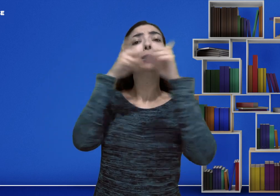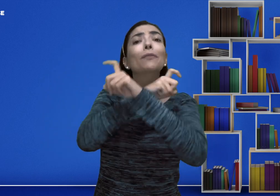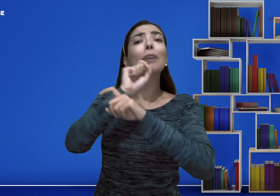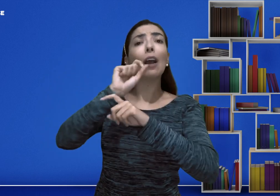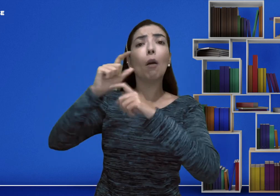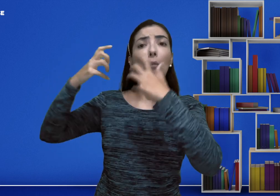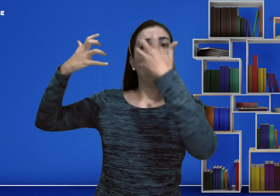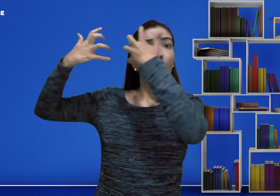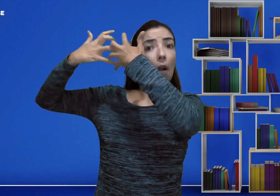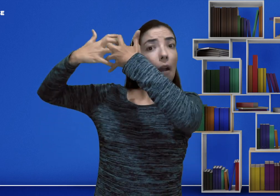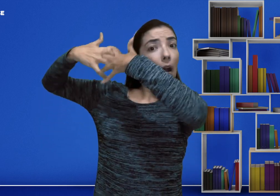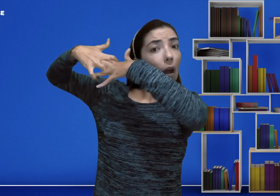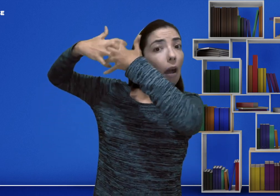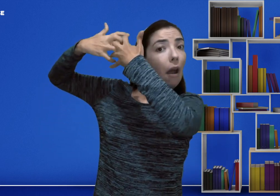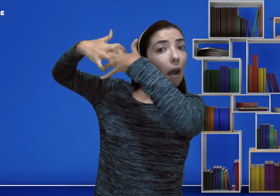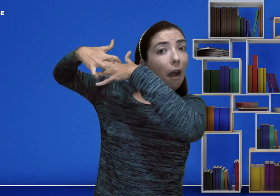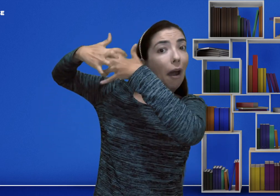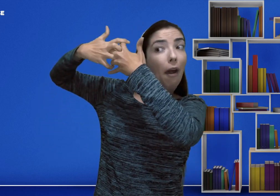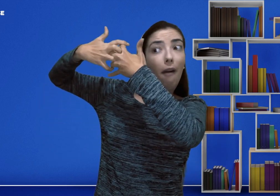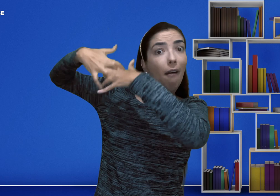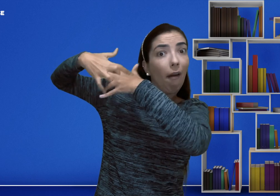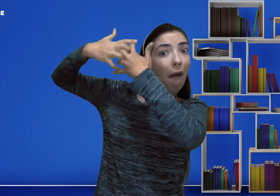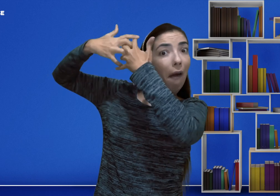Mas percebam que é um pouco difícil.